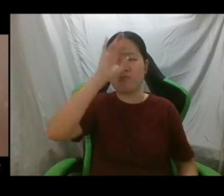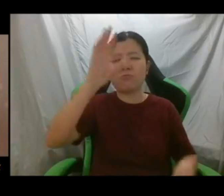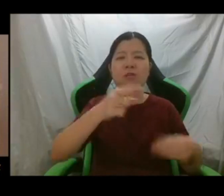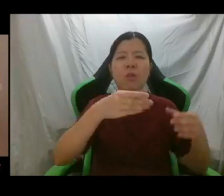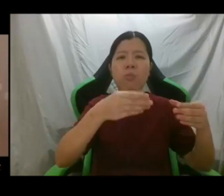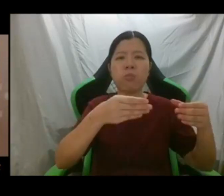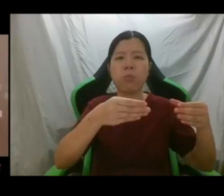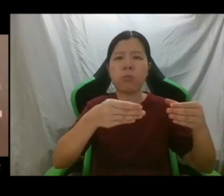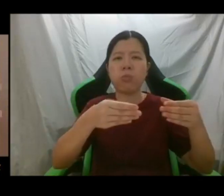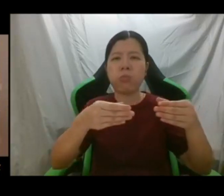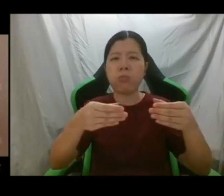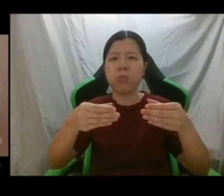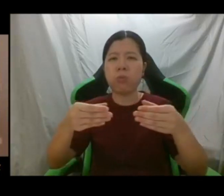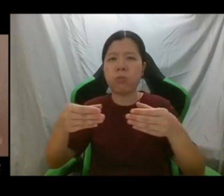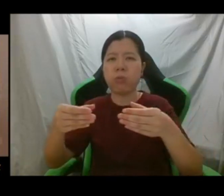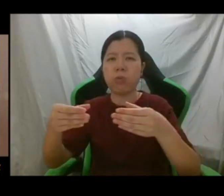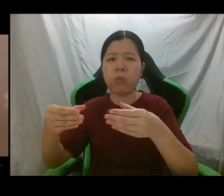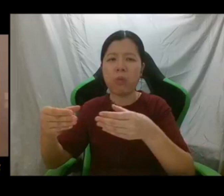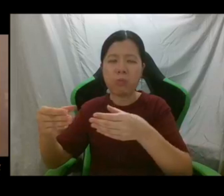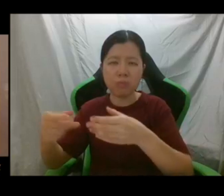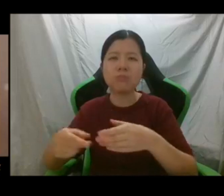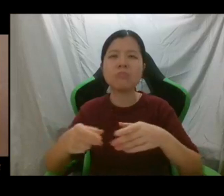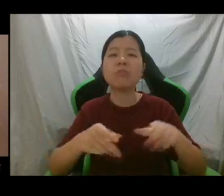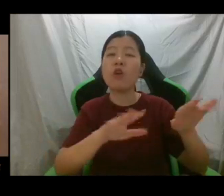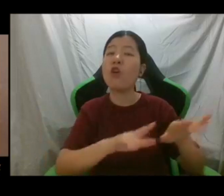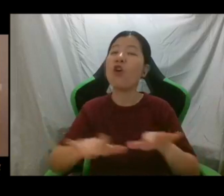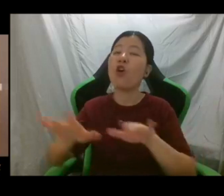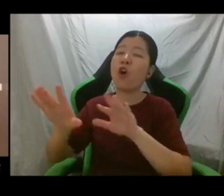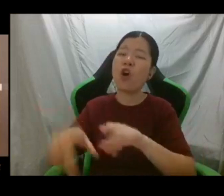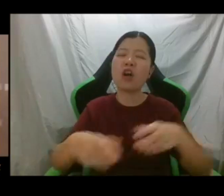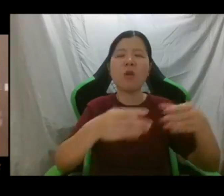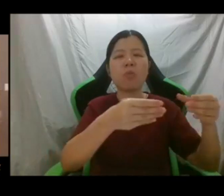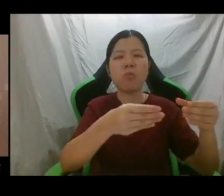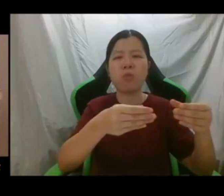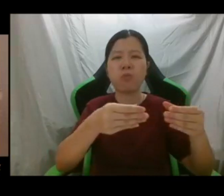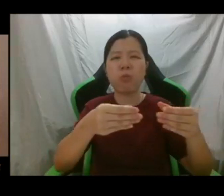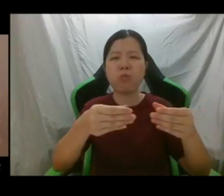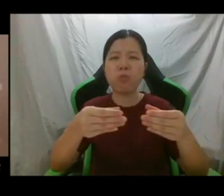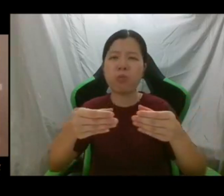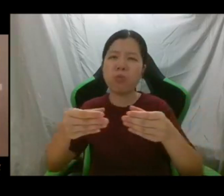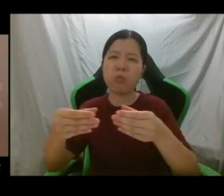哦，原來係渡輪。喺海上面行㗎嘛？